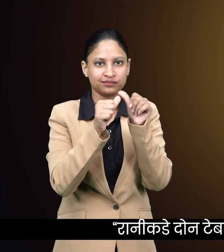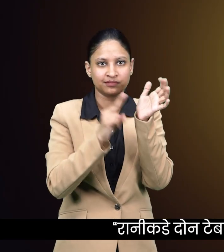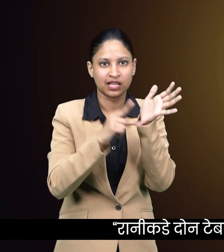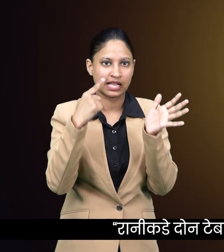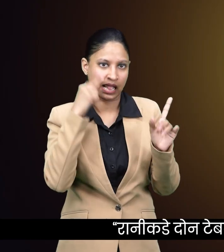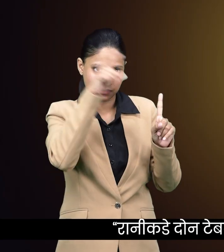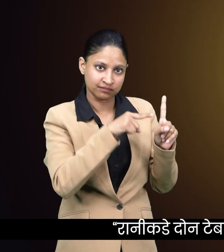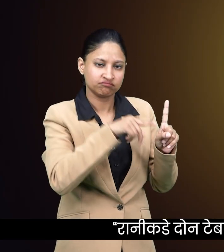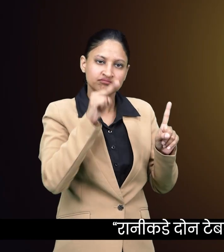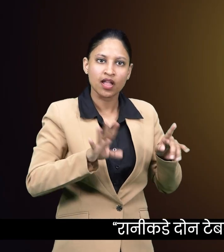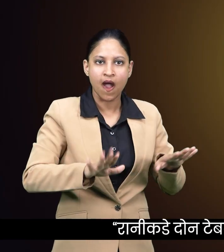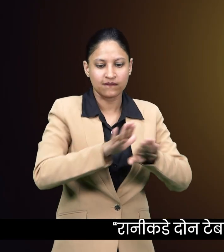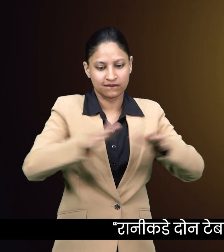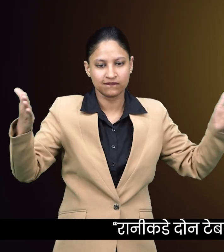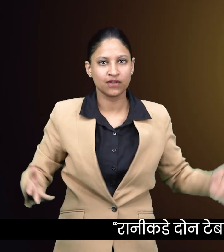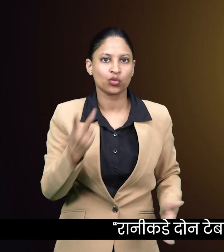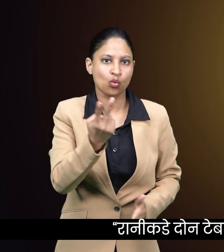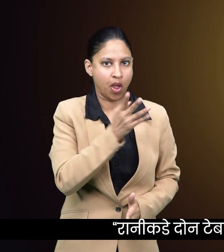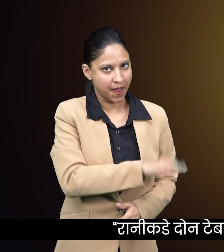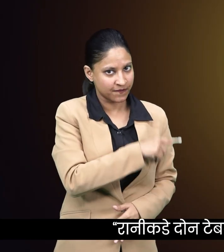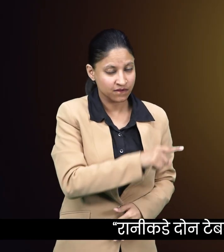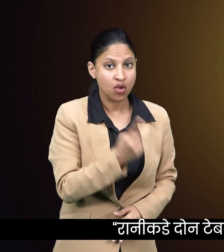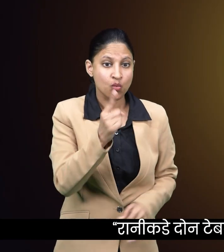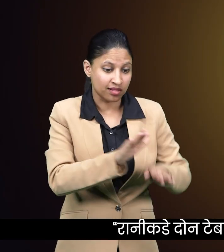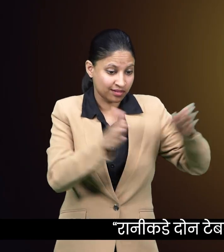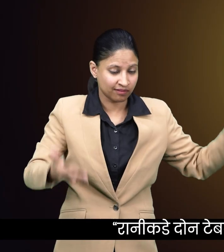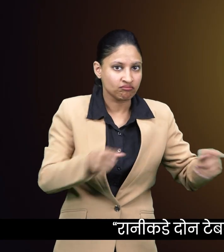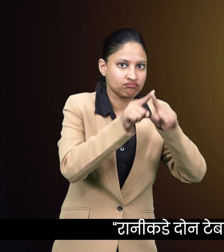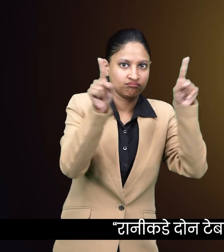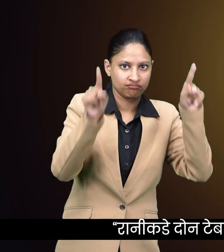राणीकडे 2 टेबल्स आहेत, एक चौकोन आणि एक आयत.